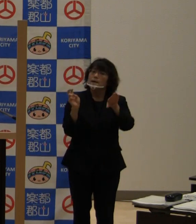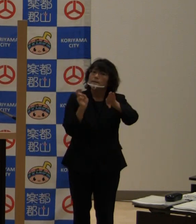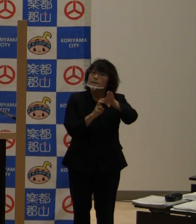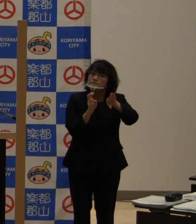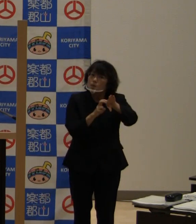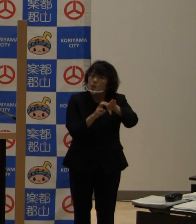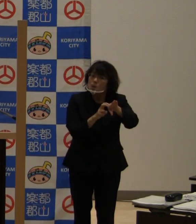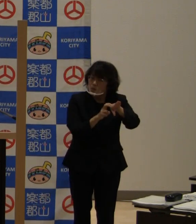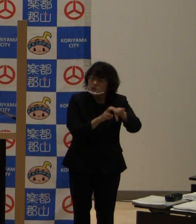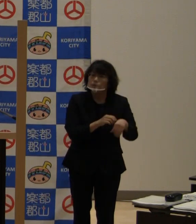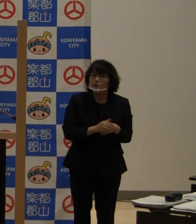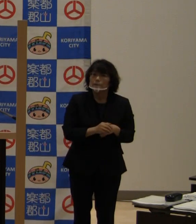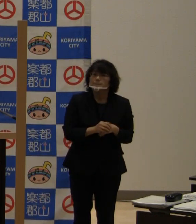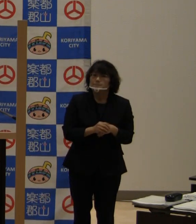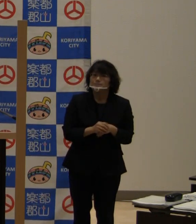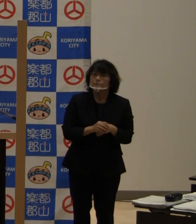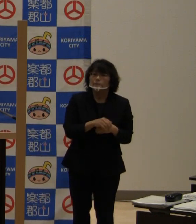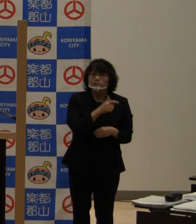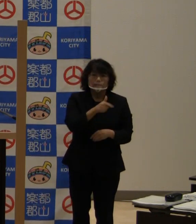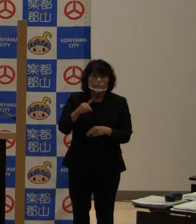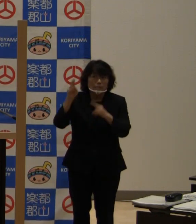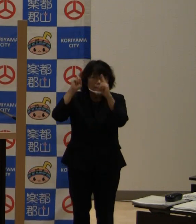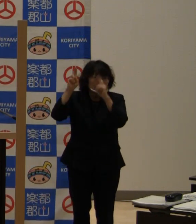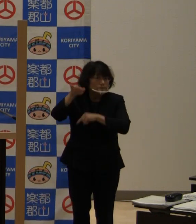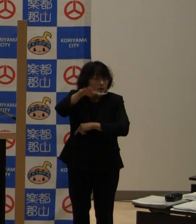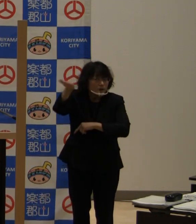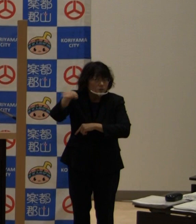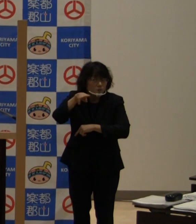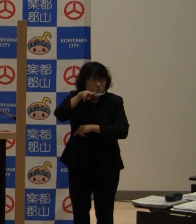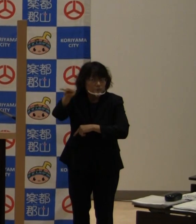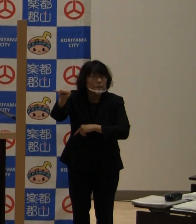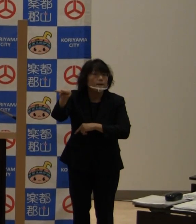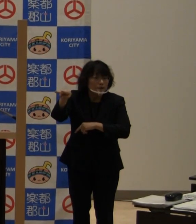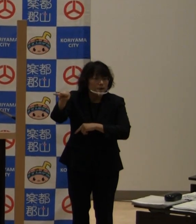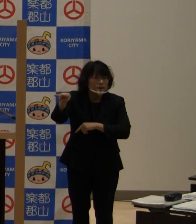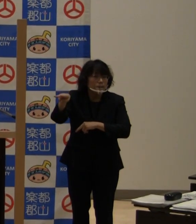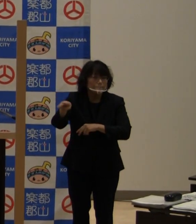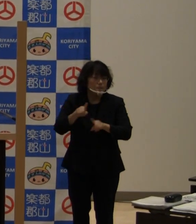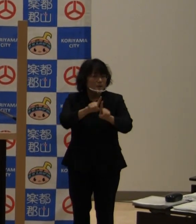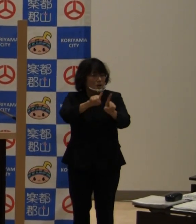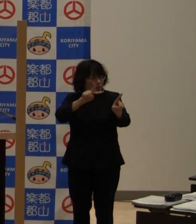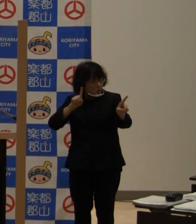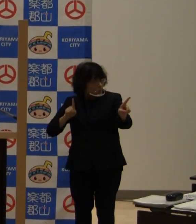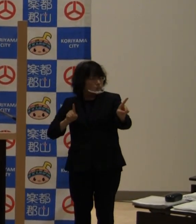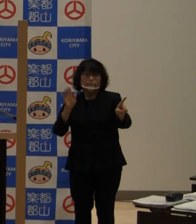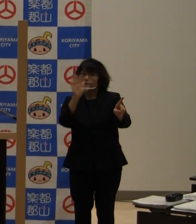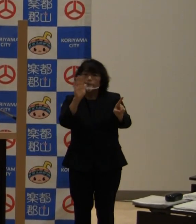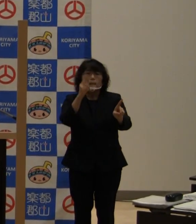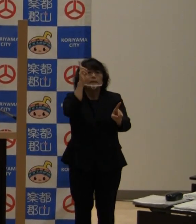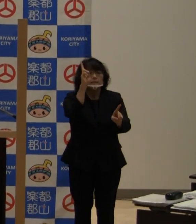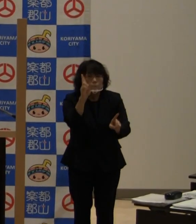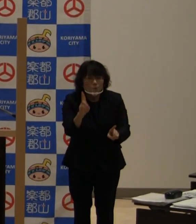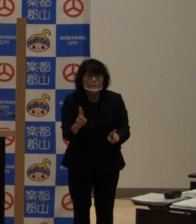産業界あるいは他の自治体の動きを見ながら少なくとも遅れを取らないように